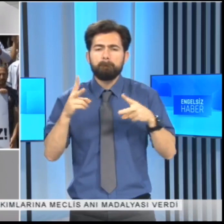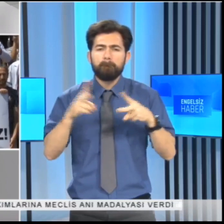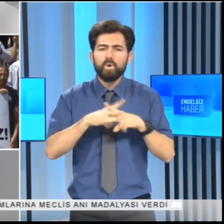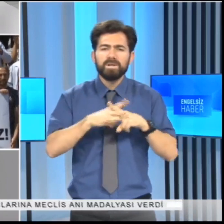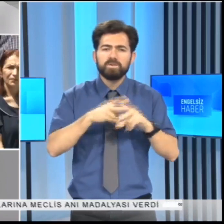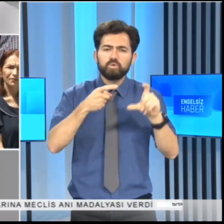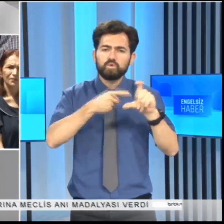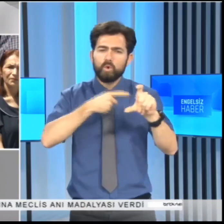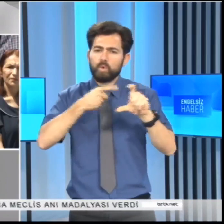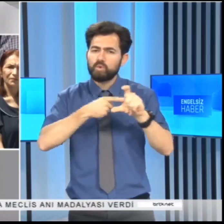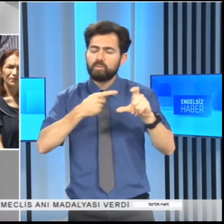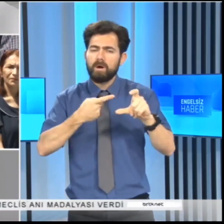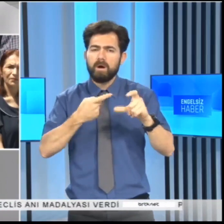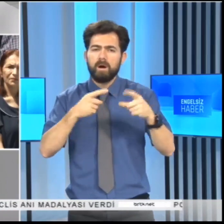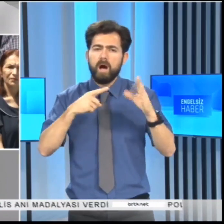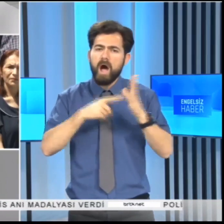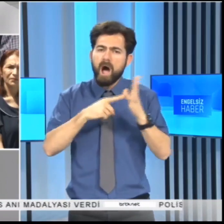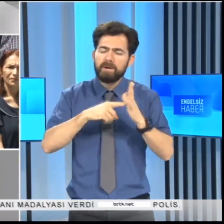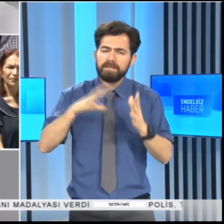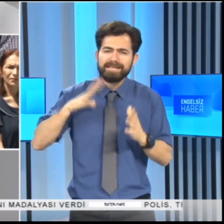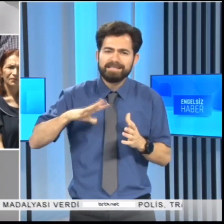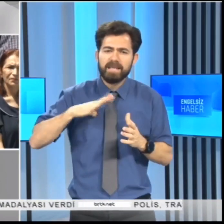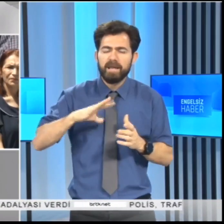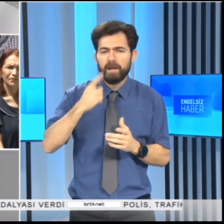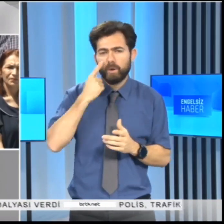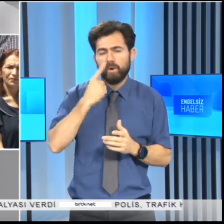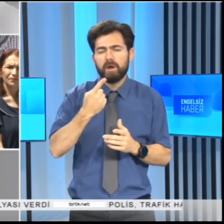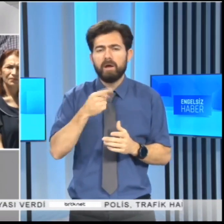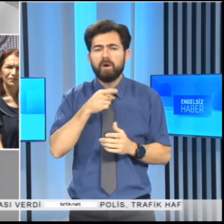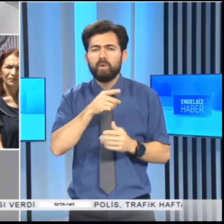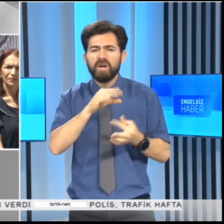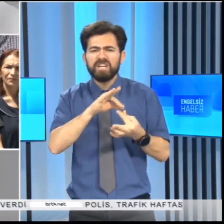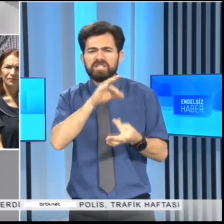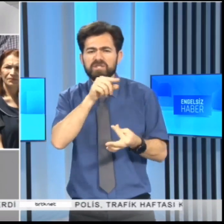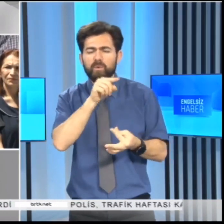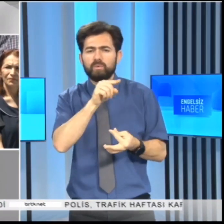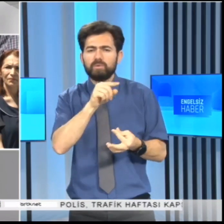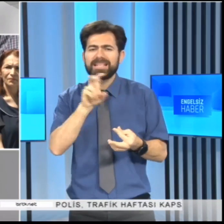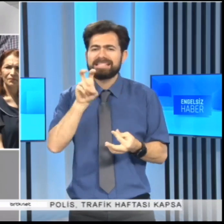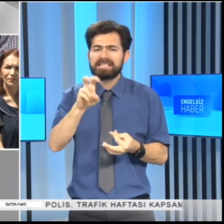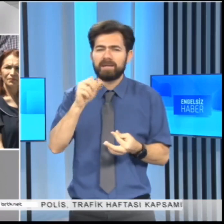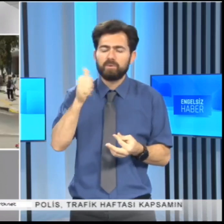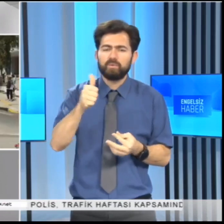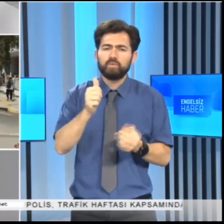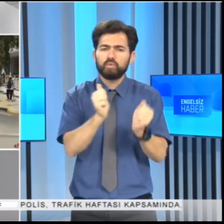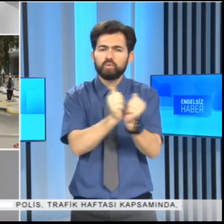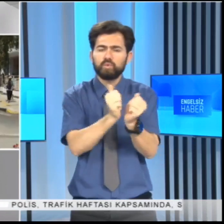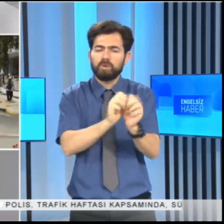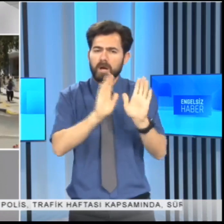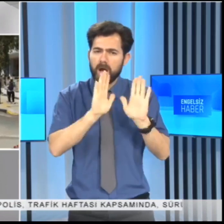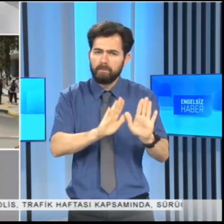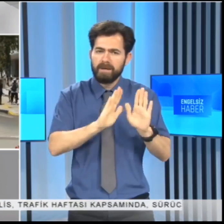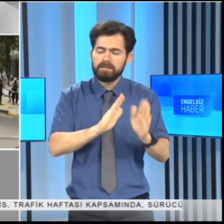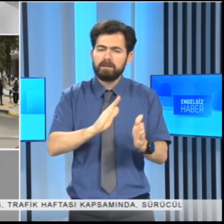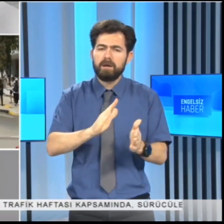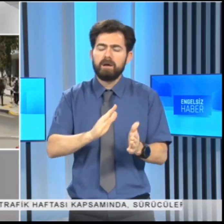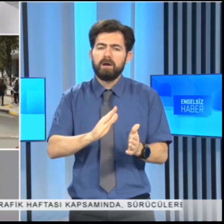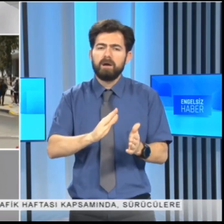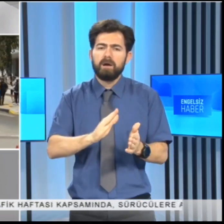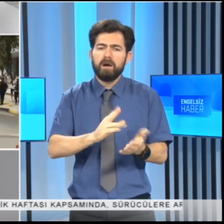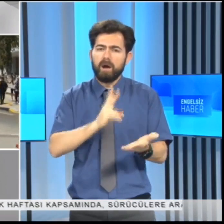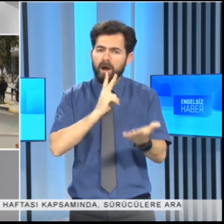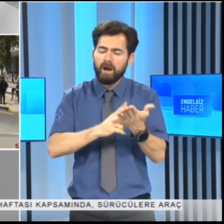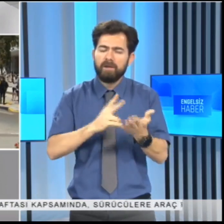polisin soruşturma amaçlı talebi üzerine zanlının 8 gün tutuklu kalmasına karar